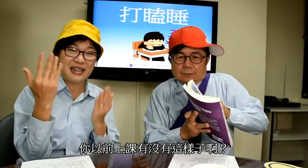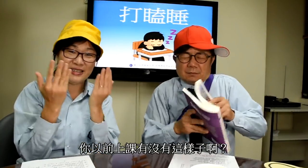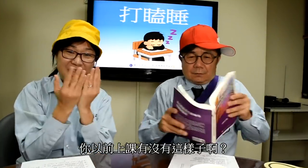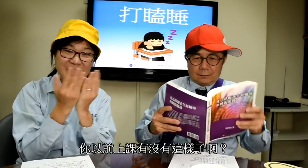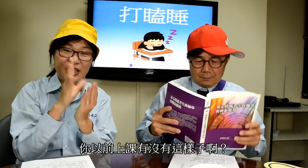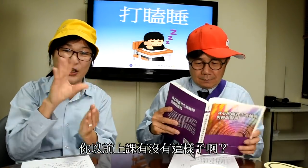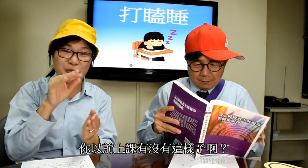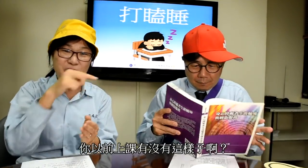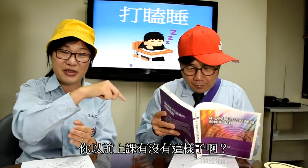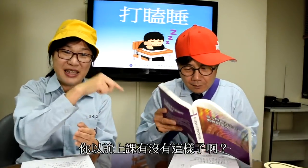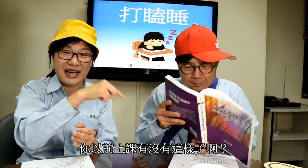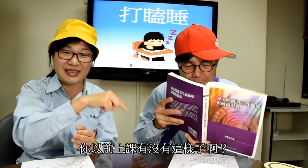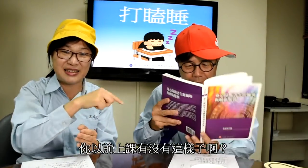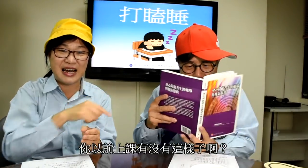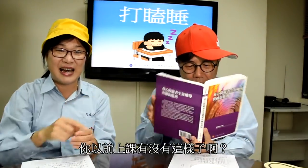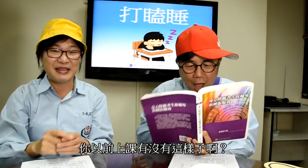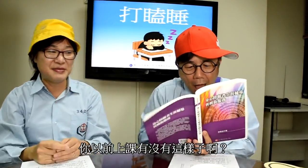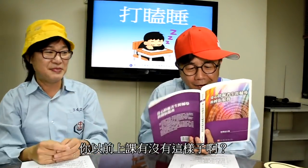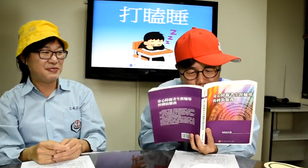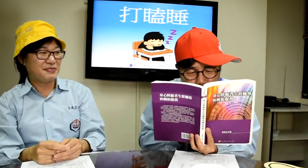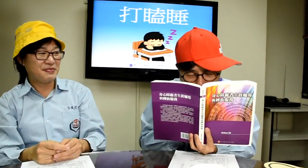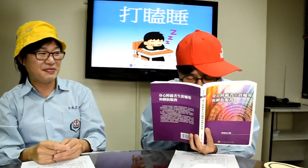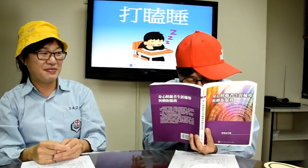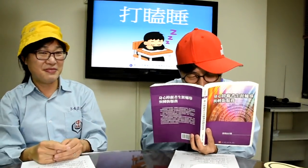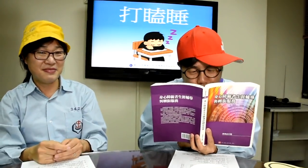上课有没有这样子啊？